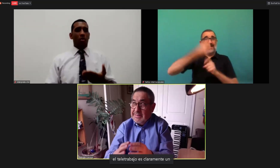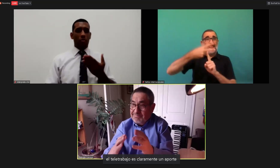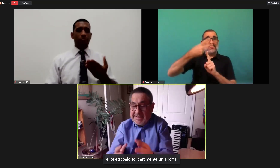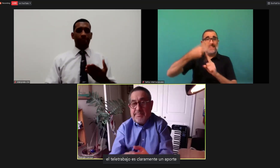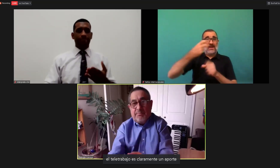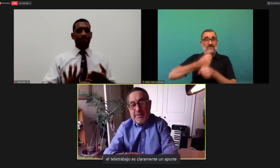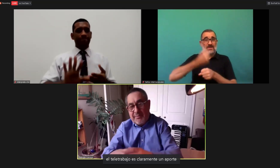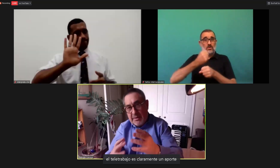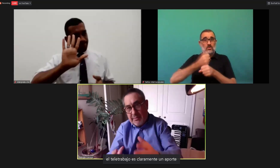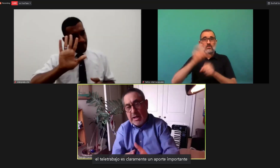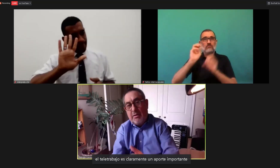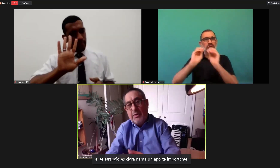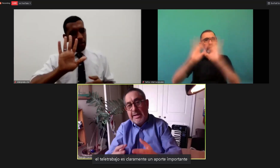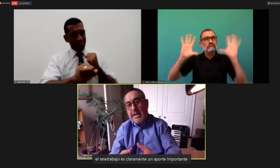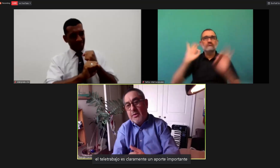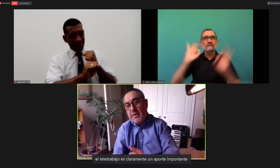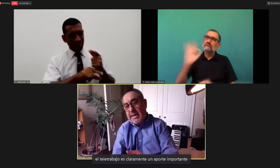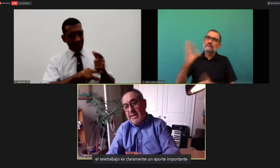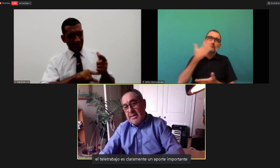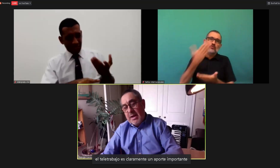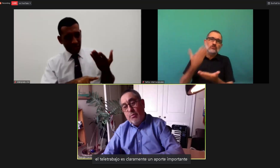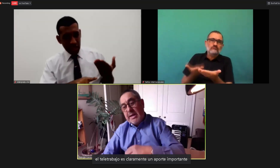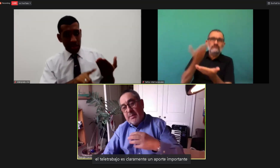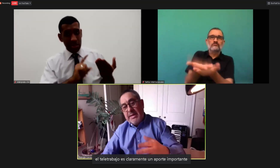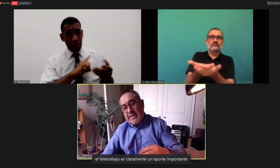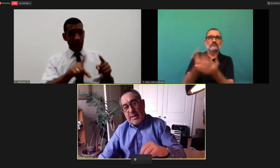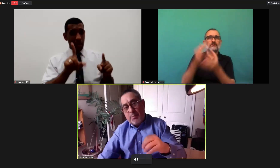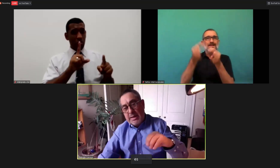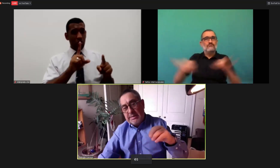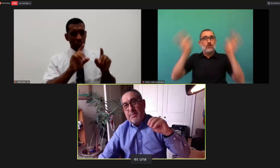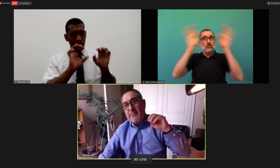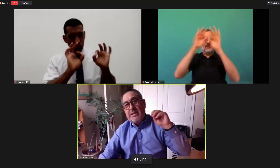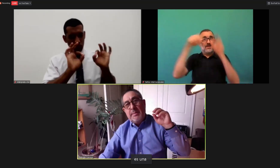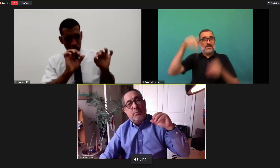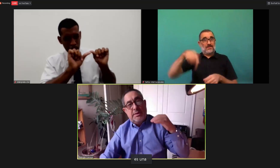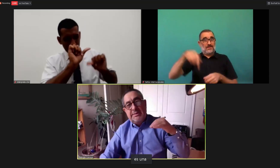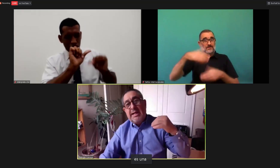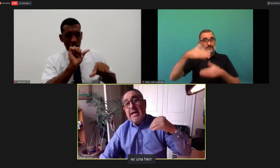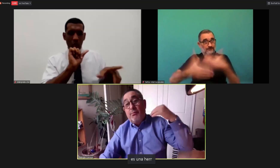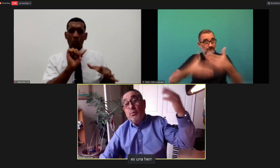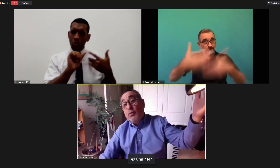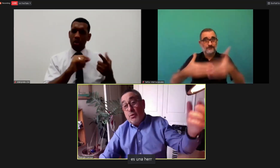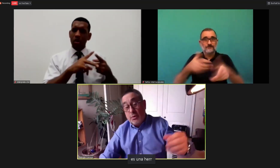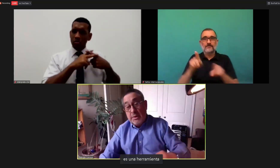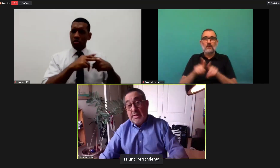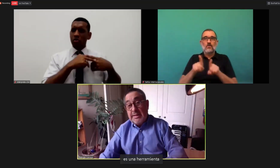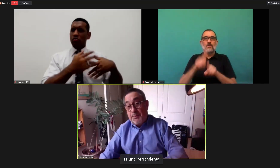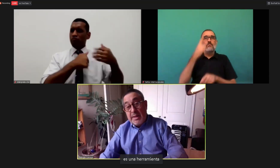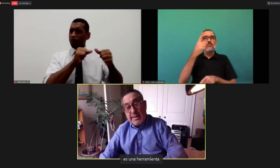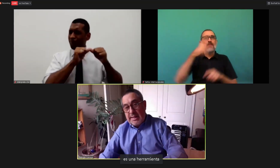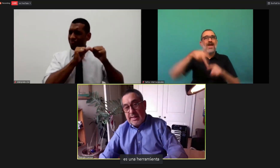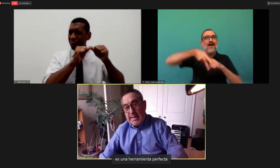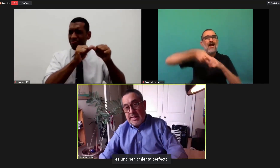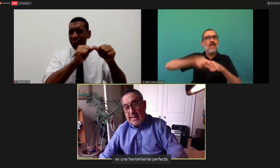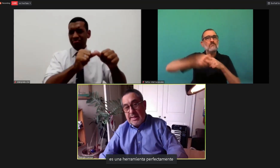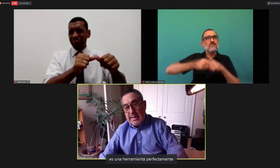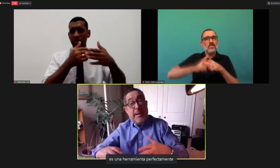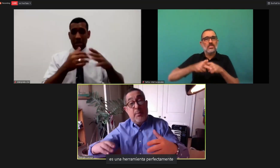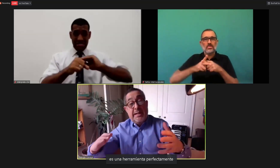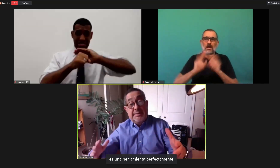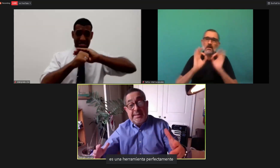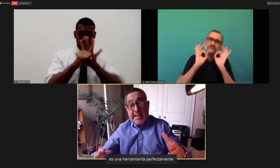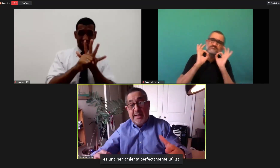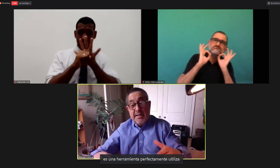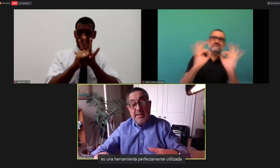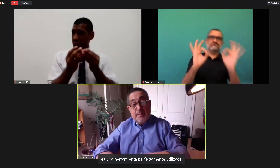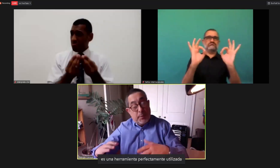teletrabajo, sí, es valorado, y creo que es una herramienta que puede ser perfectamente utilizada a futuro, después de la pandemia, y